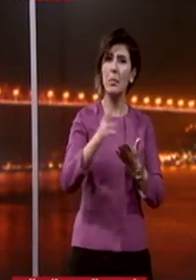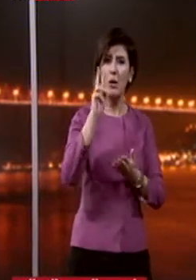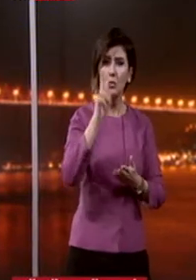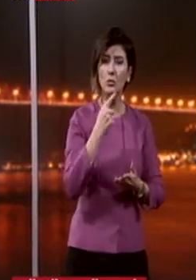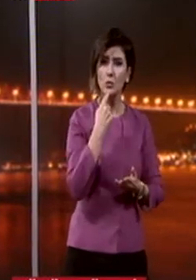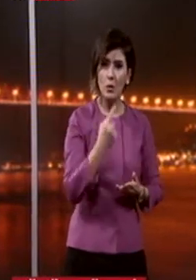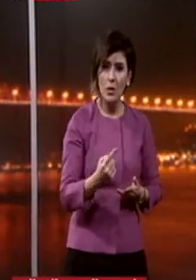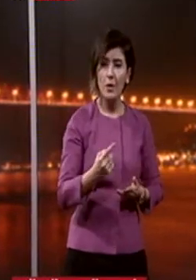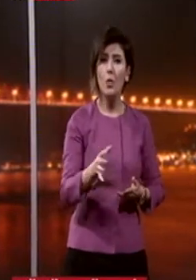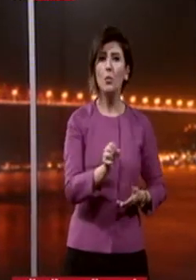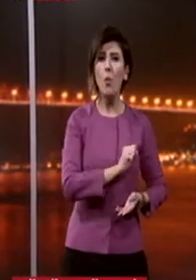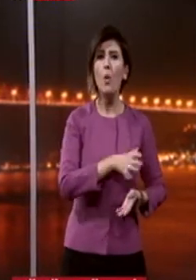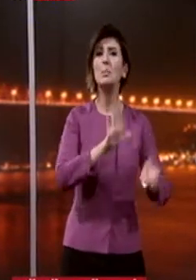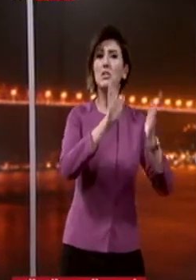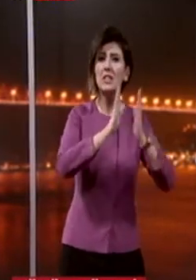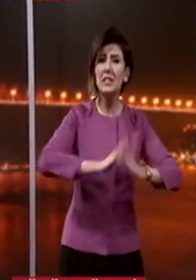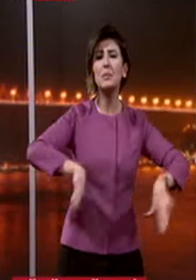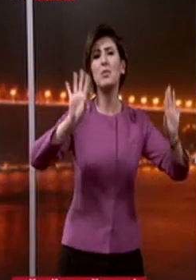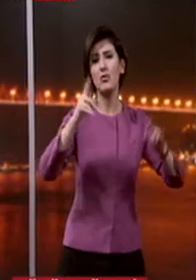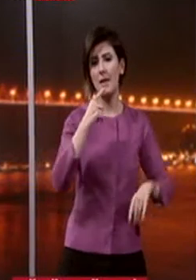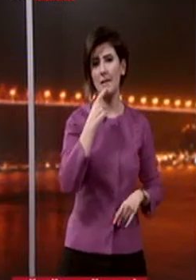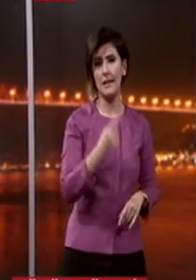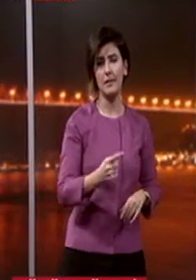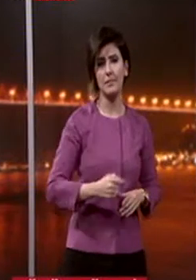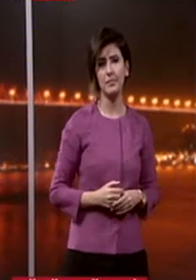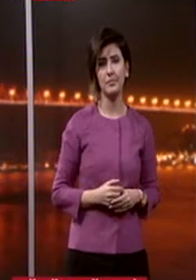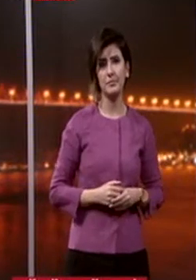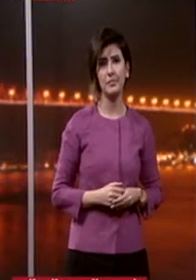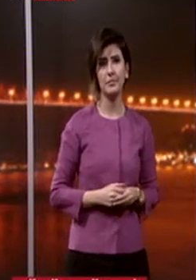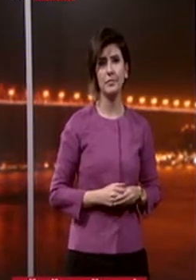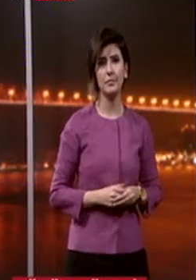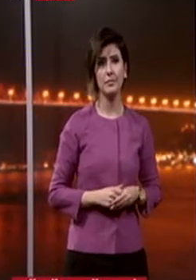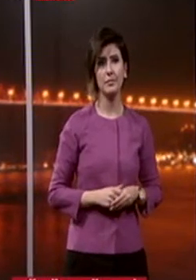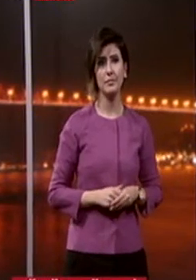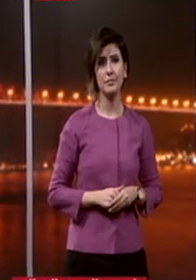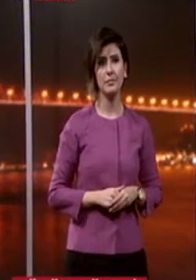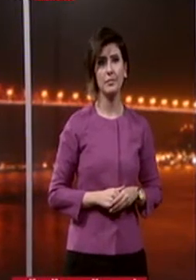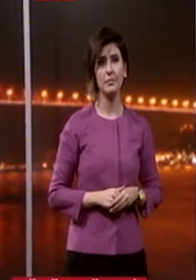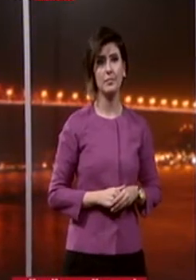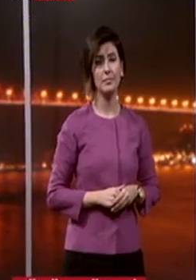Erdoğan, korkmayacağız, yılmayacağız ifadelerini kullandı.